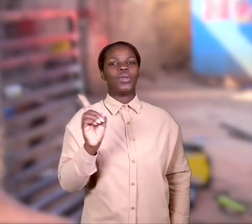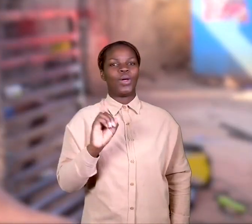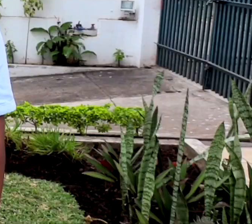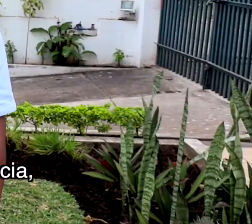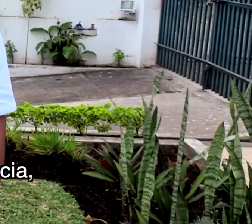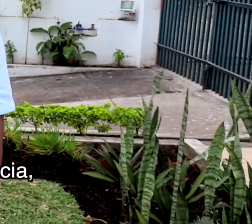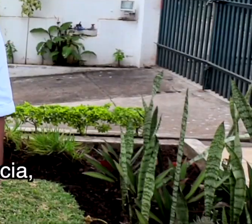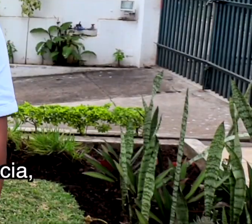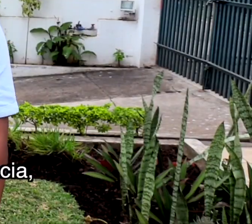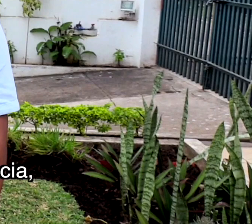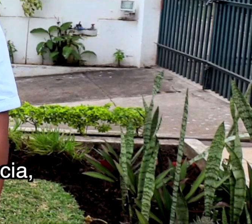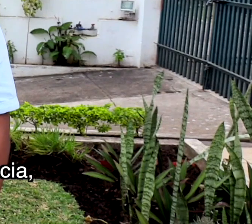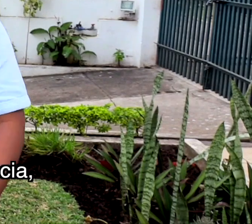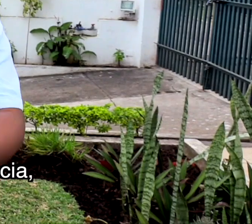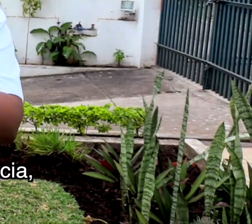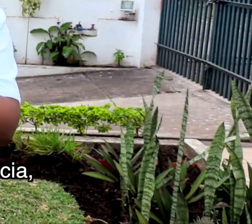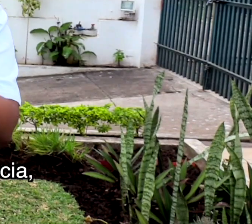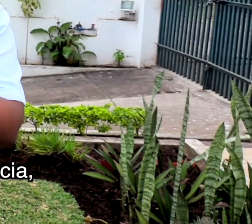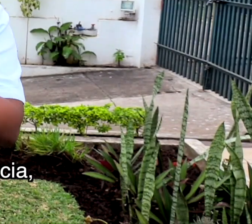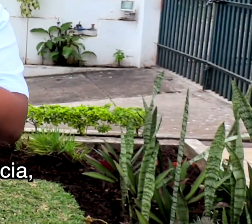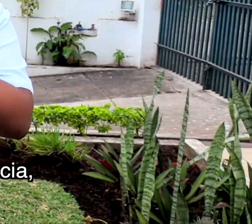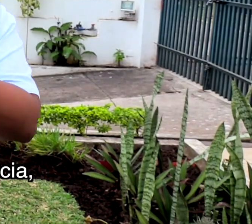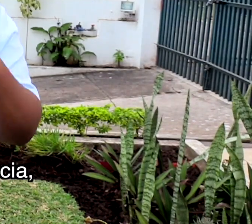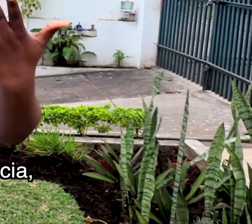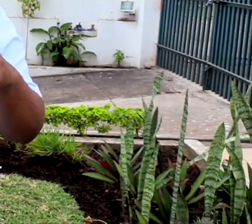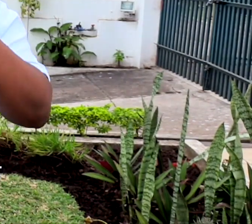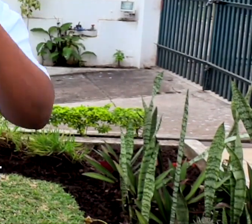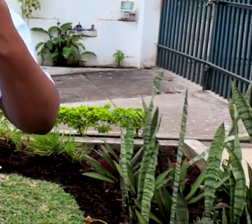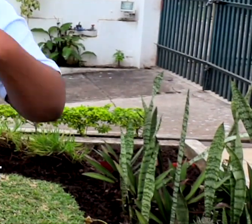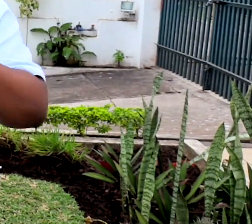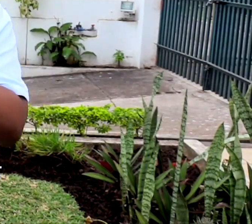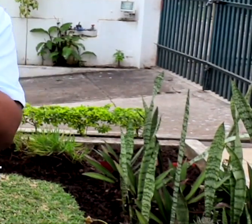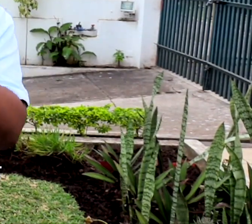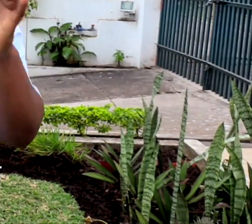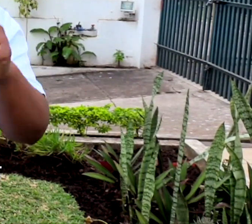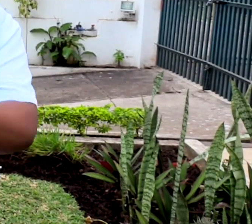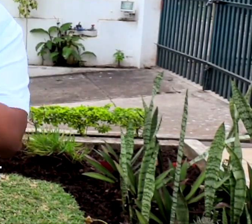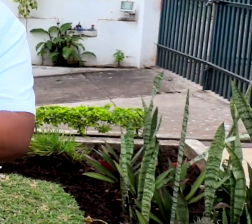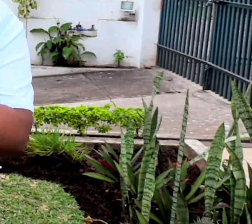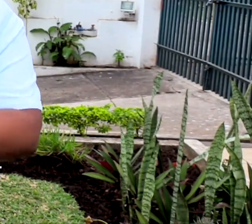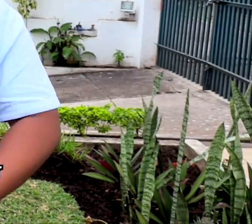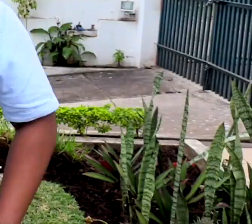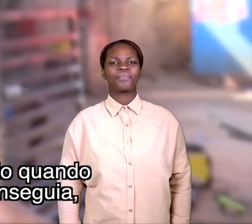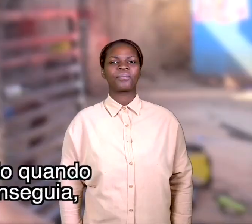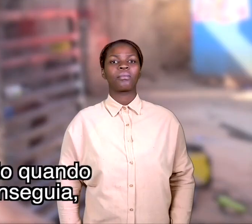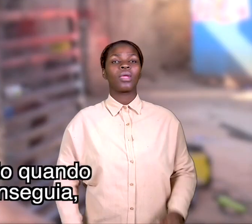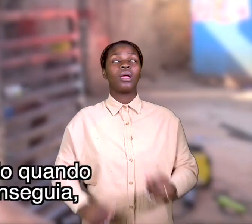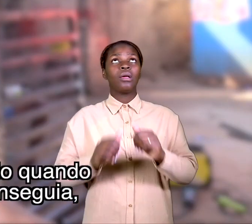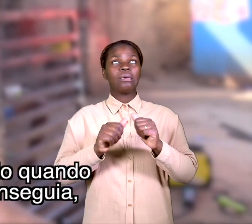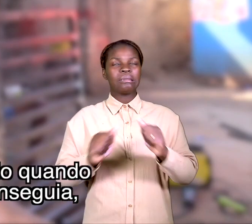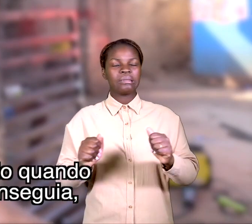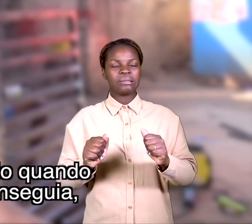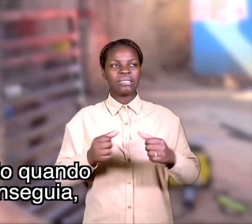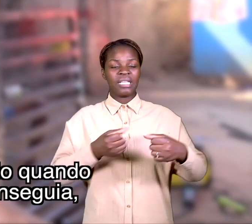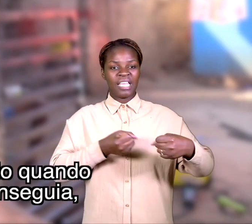Enfim. Por conta de sua deficiência, vezes sem conta, foi proibido de exercer certas atividades.